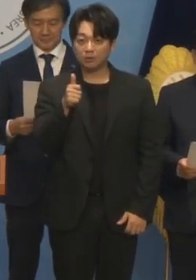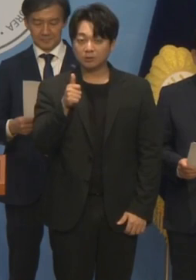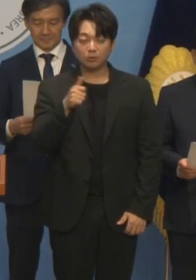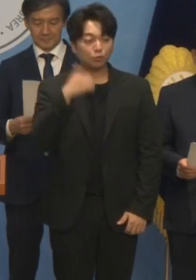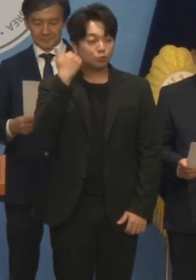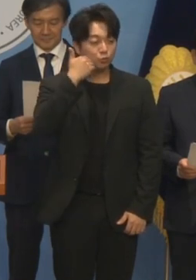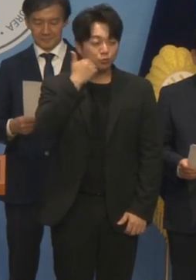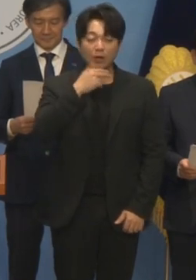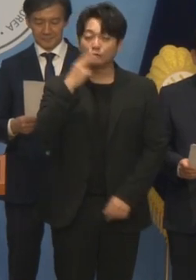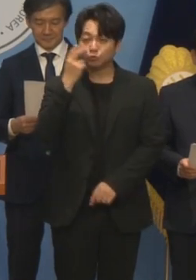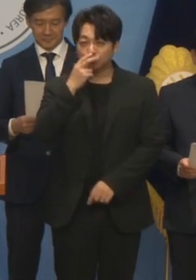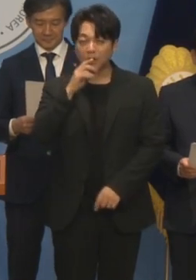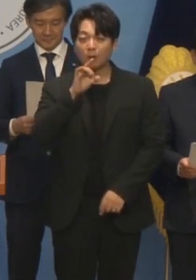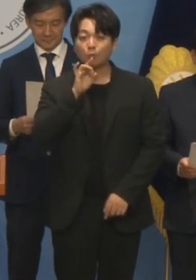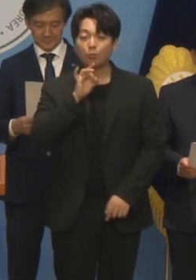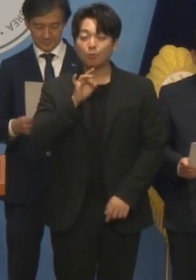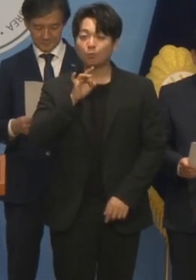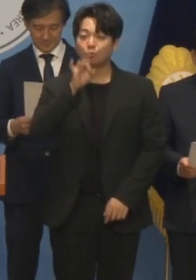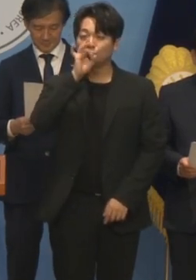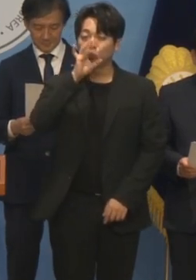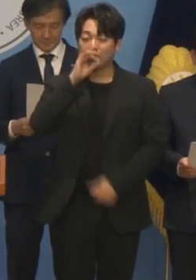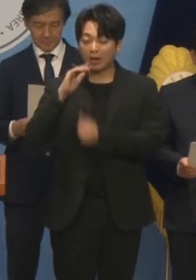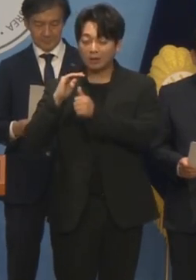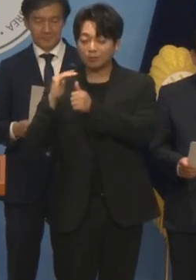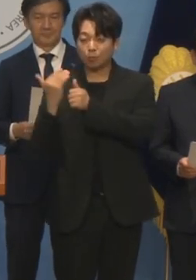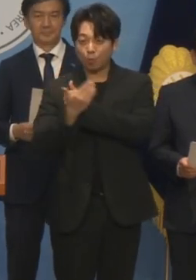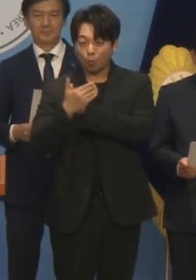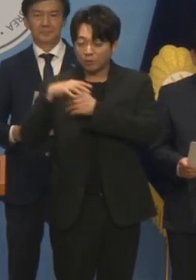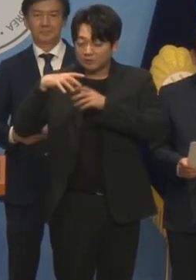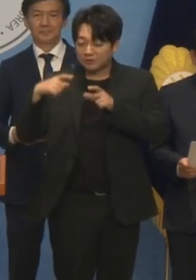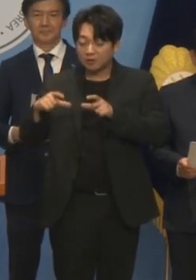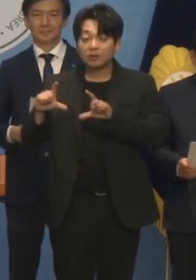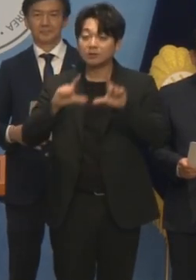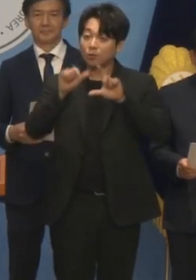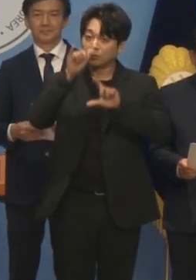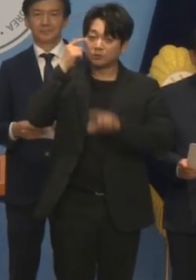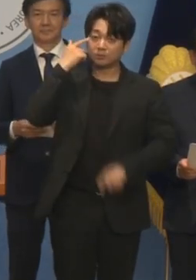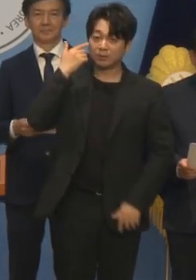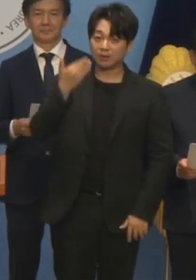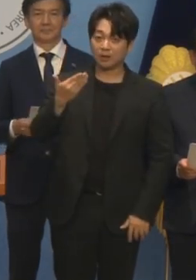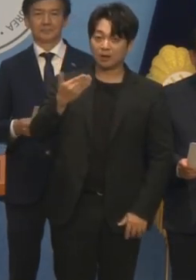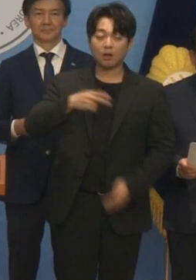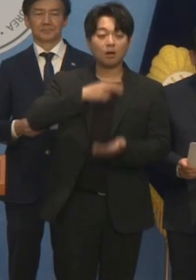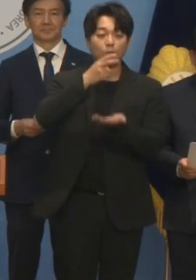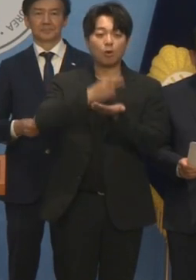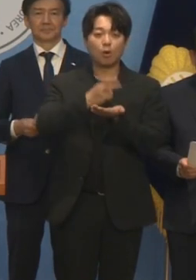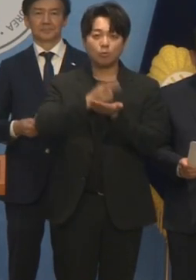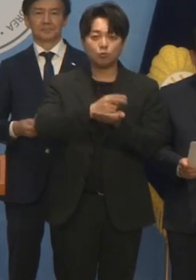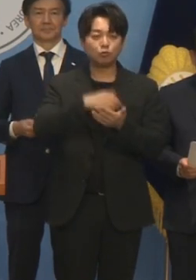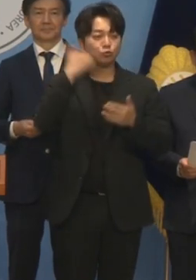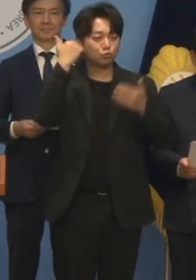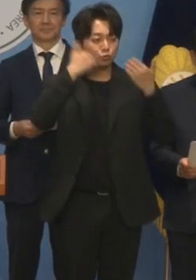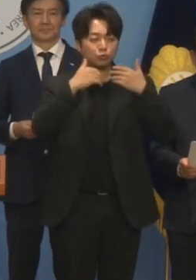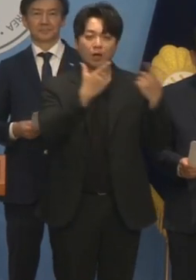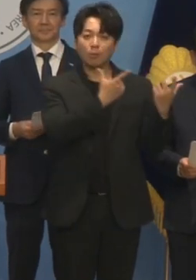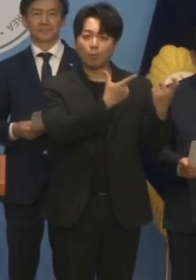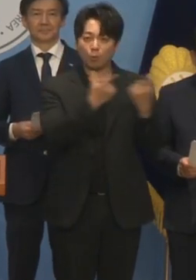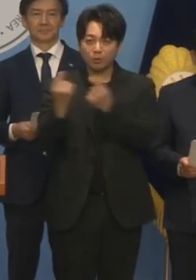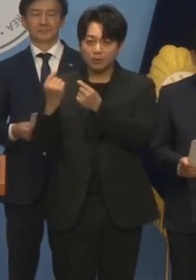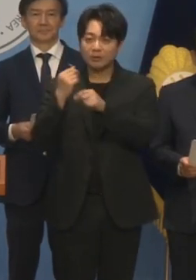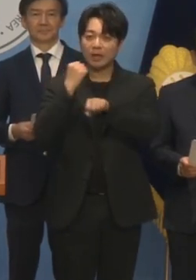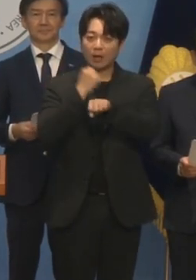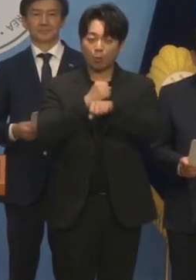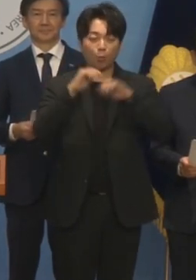있습니까? 한동훈 특검법은 법 앞에 누구나 평등해야 한다는 공정과 상식,